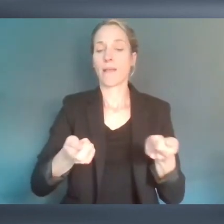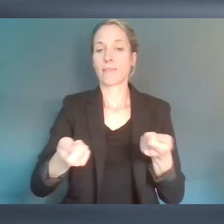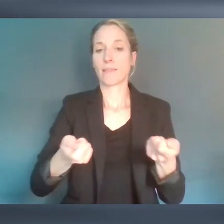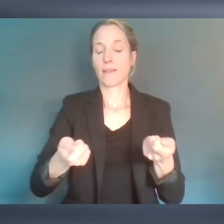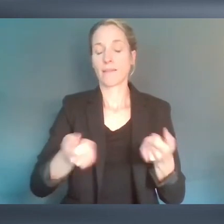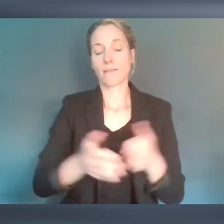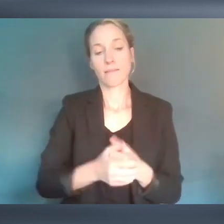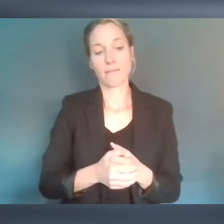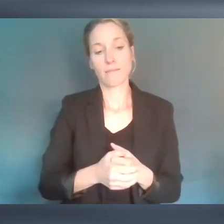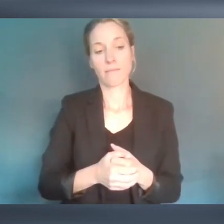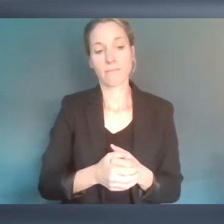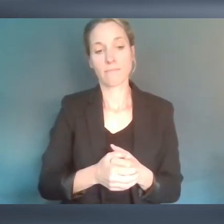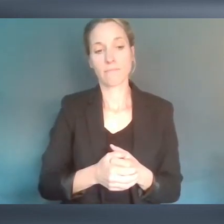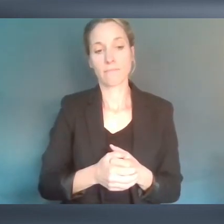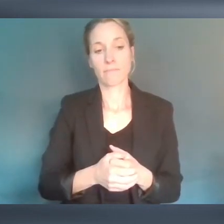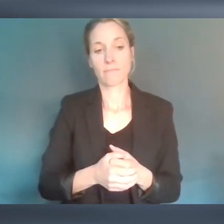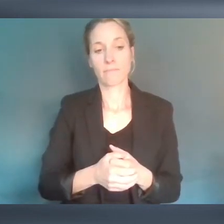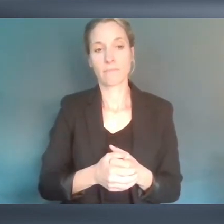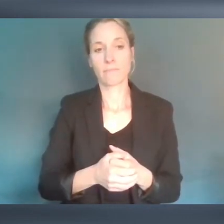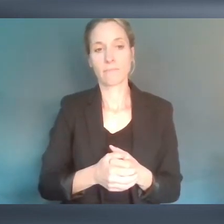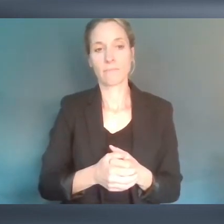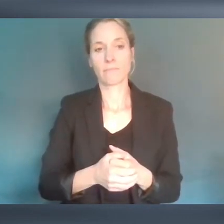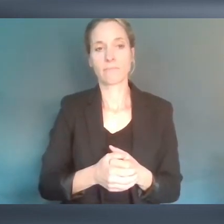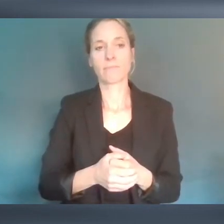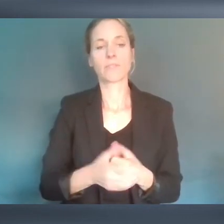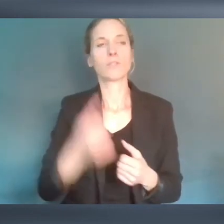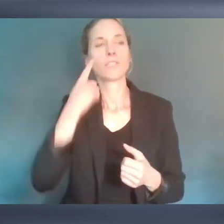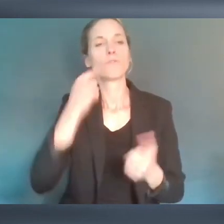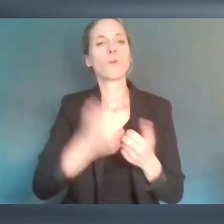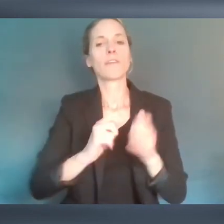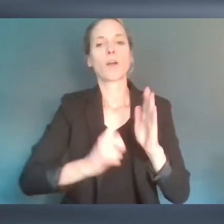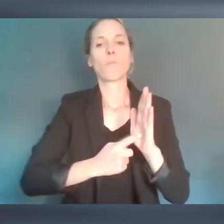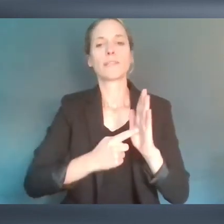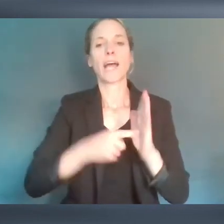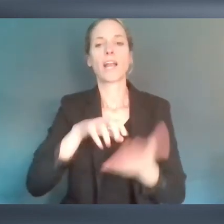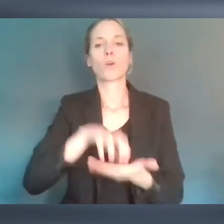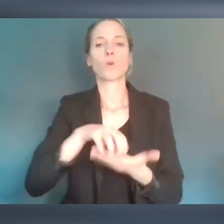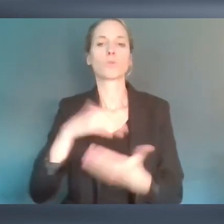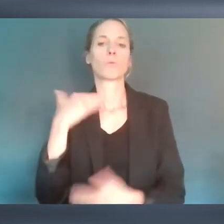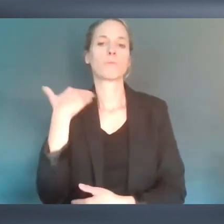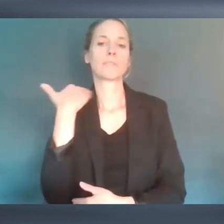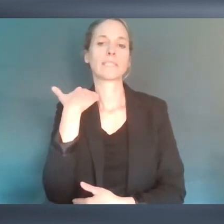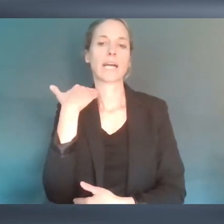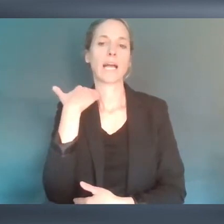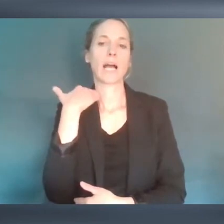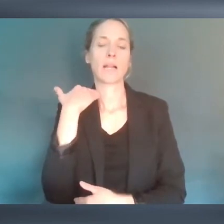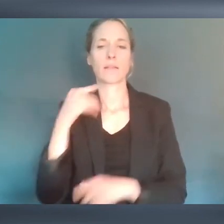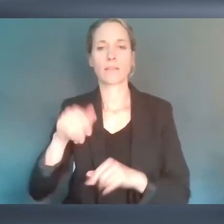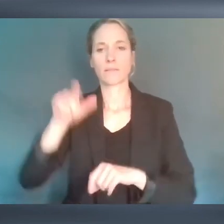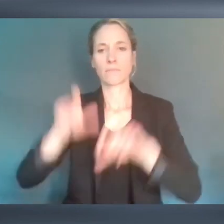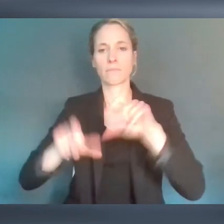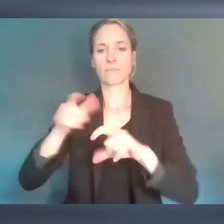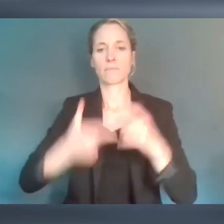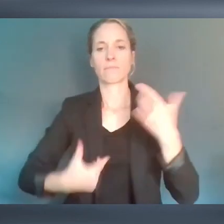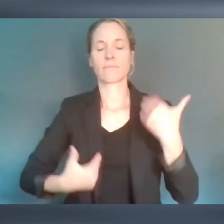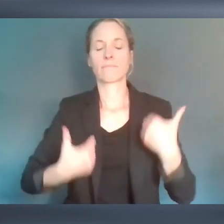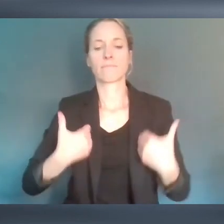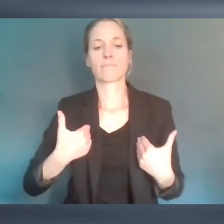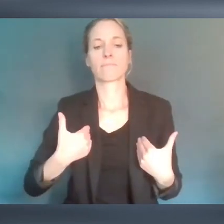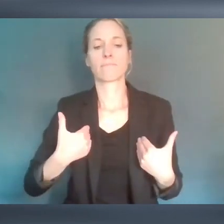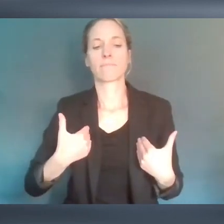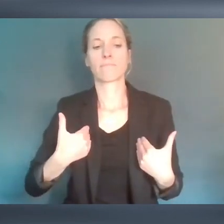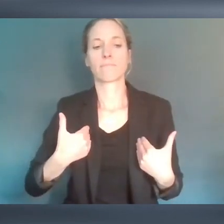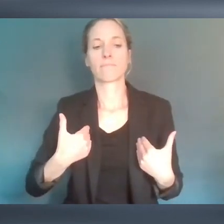puis, on l'a vu aussi, par exemple, avec le modèle saint-gallois, il y a aussi des personnes handicapées qui sont à la base des